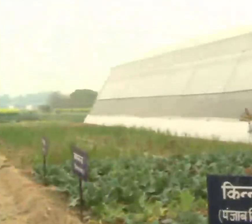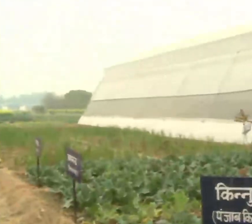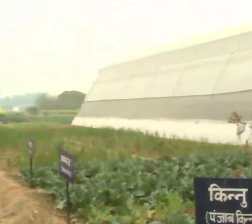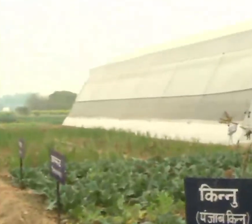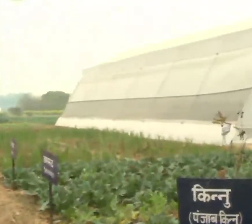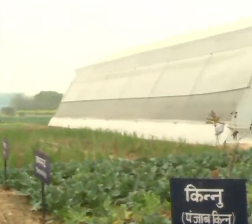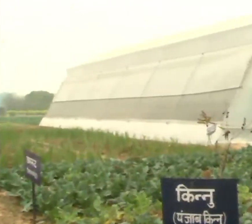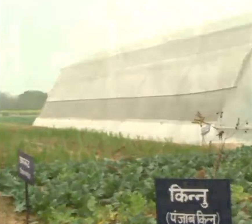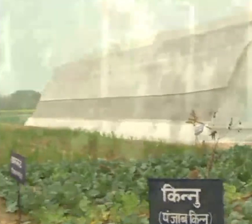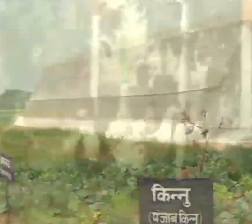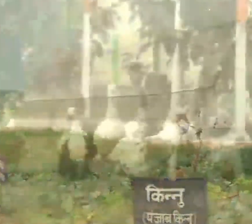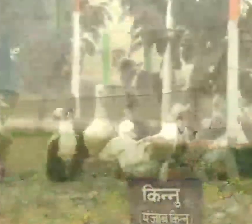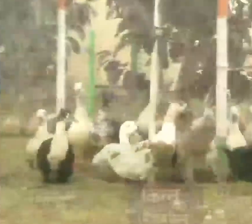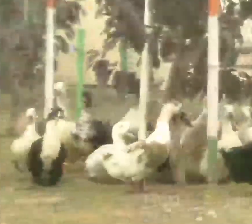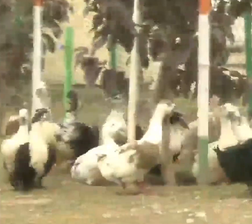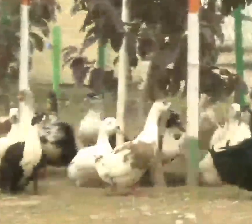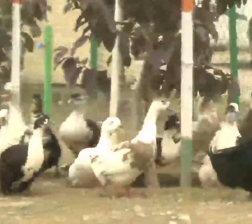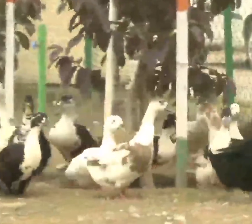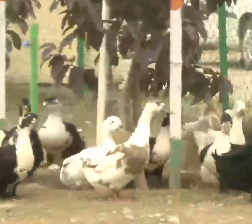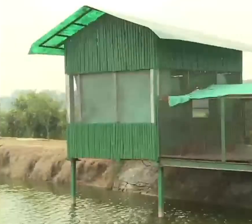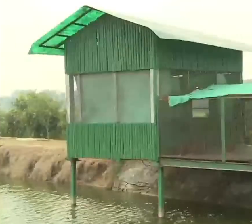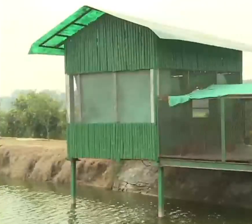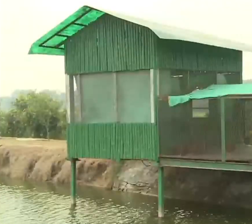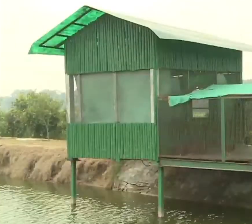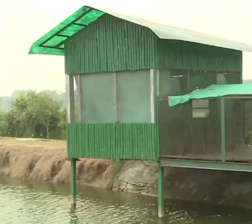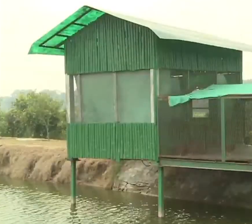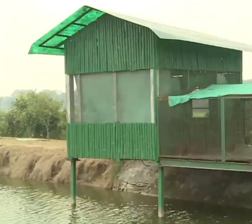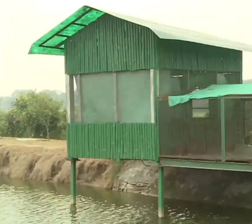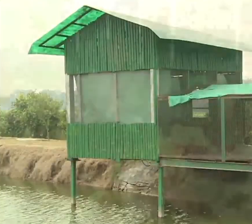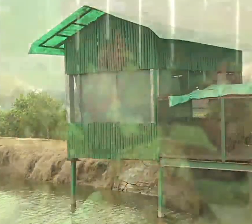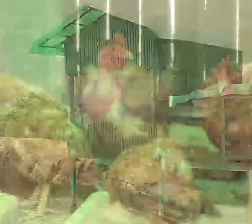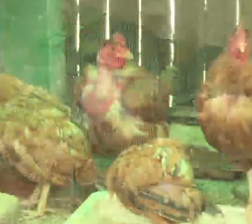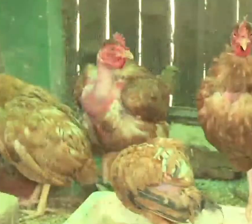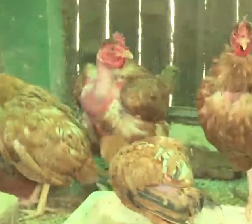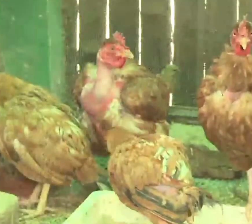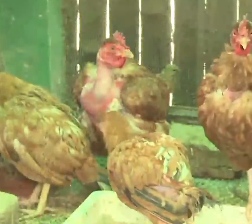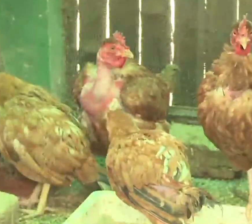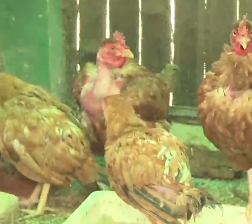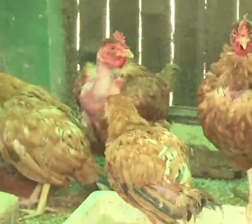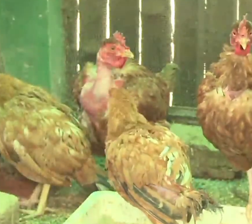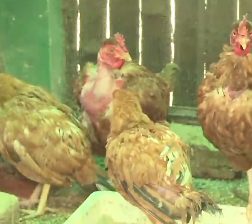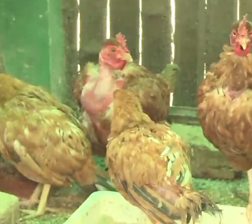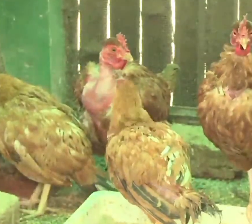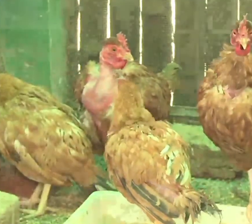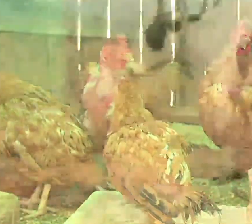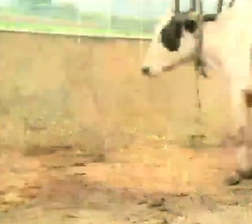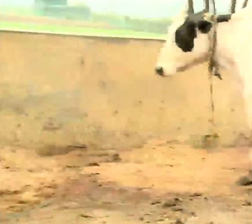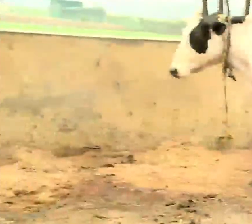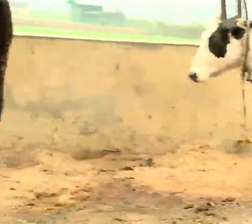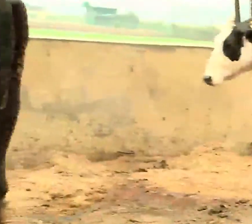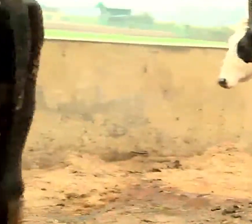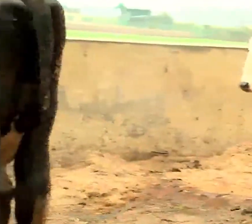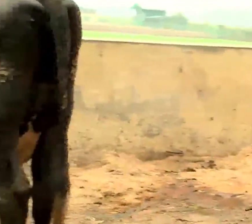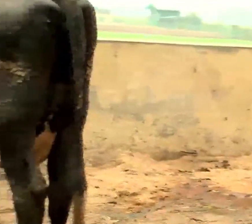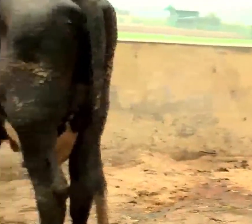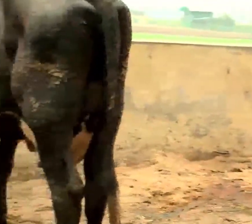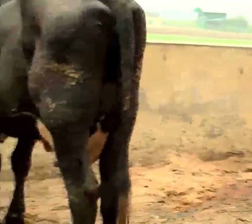हाउस व पशुपालन इकाइयों जैसे पोल्ट्री, डेयरी, खेती इत्यादि में पर्यवेक्षक के रूप में भी काम कर सकते